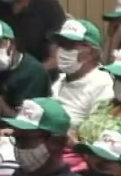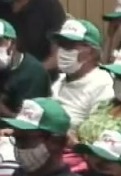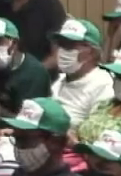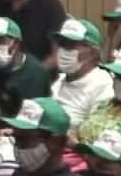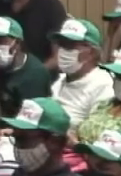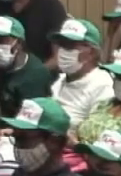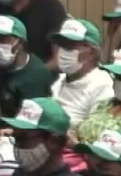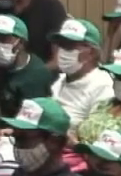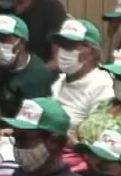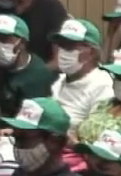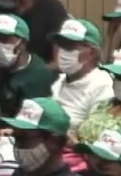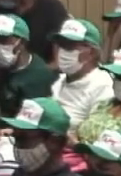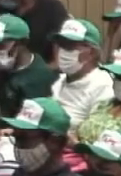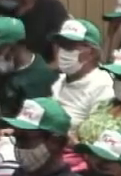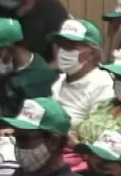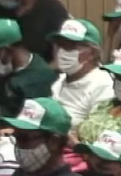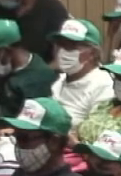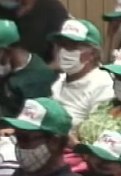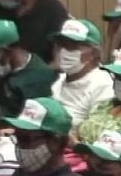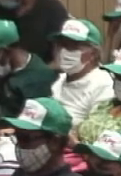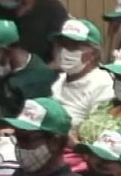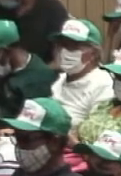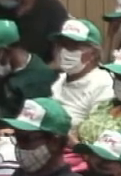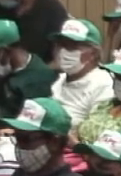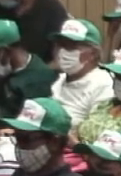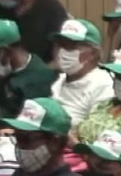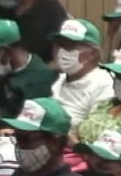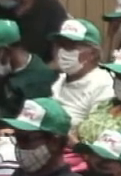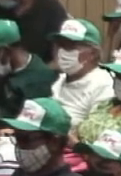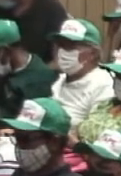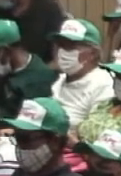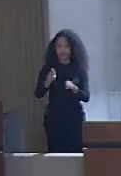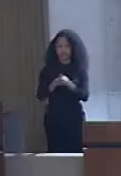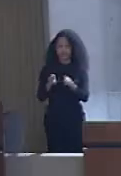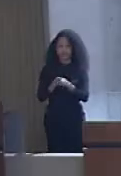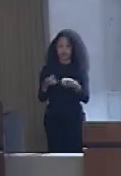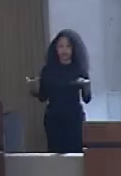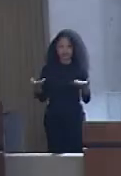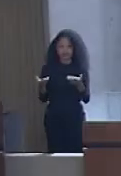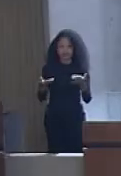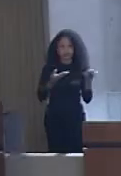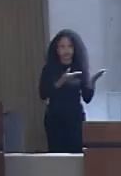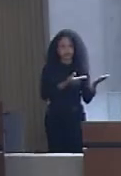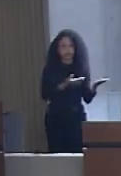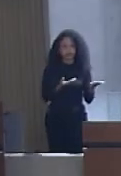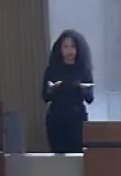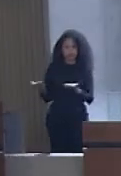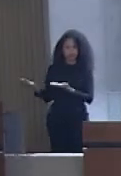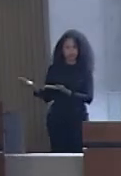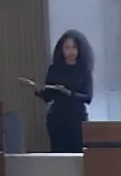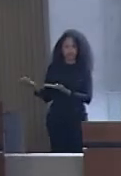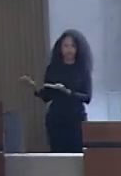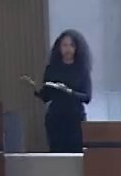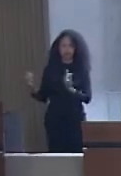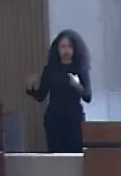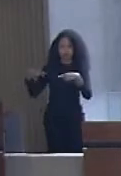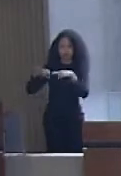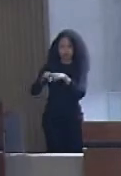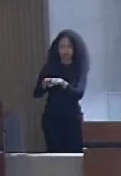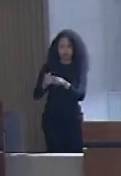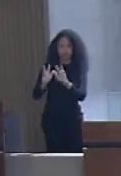defensor dessas causas que nós aqui estamos defendendo. Então, queria passar a palavra ao meu querido parceiro aqui de